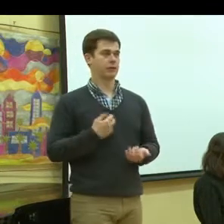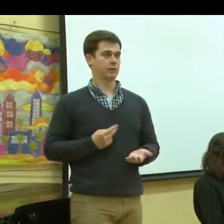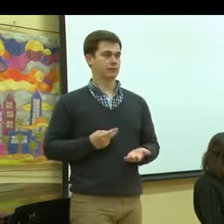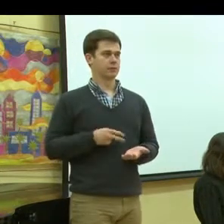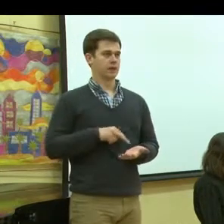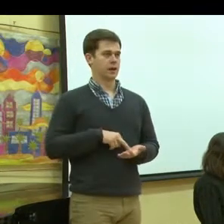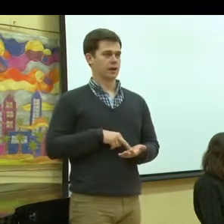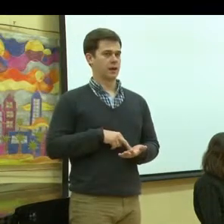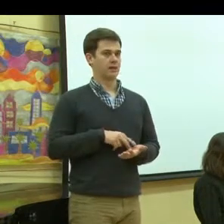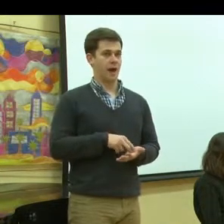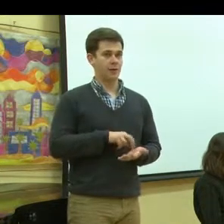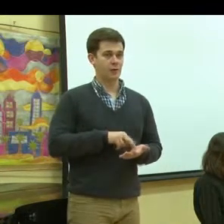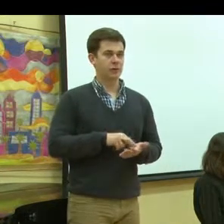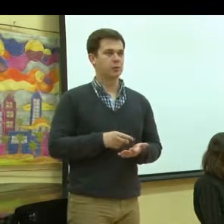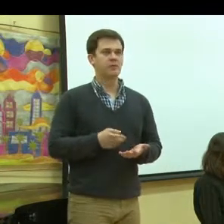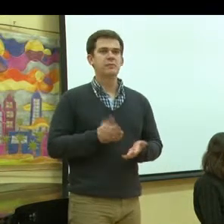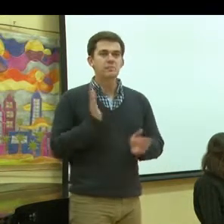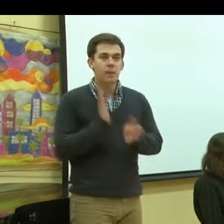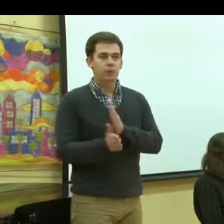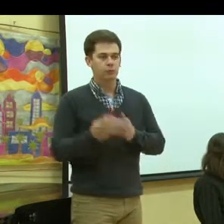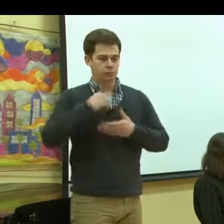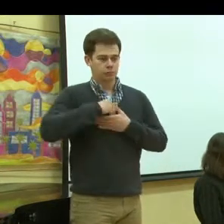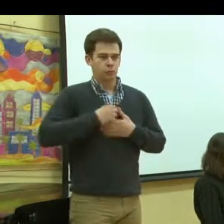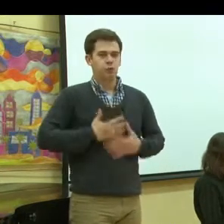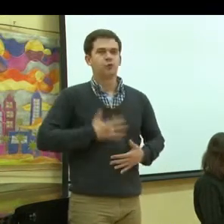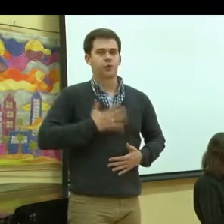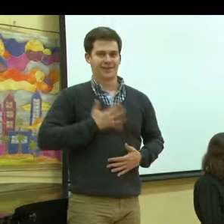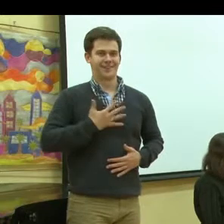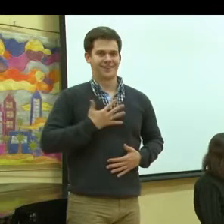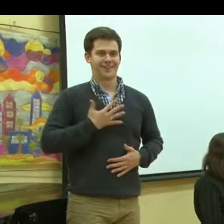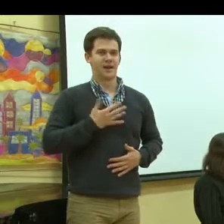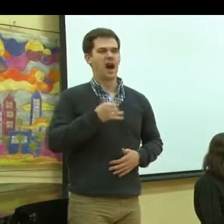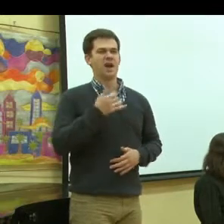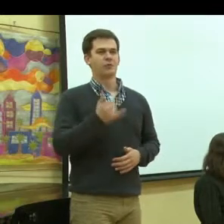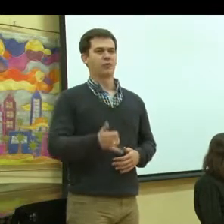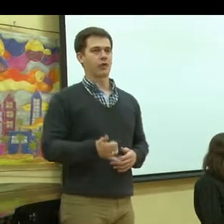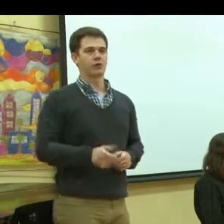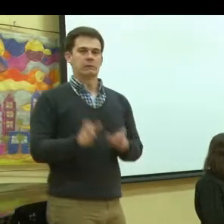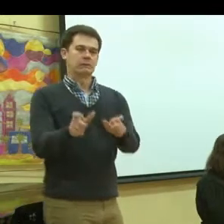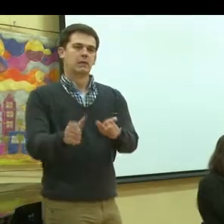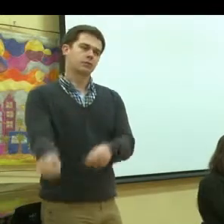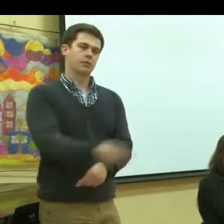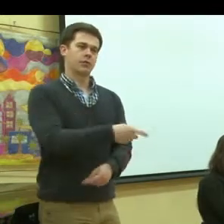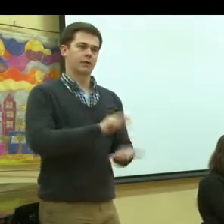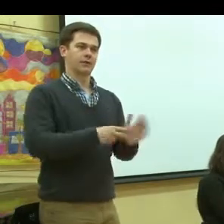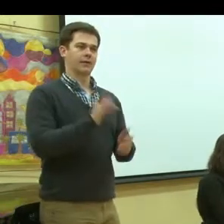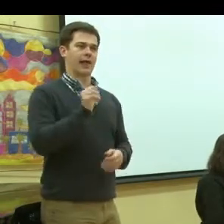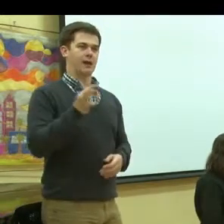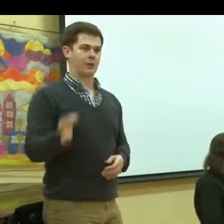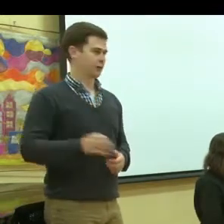właśnie taki moment, w którym powinniśmy je tańczyć. Czujemy, to jest właśnie ten moment gotowości do tego, żeby je tańczyć. Por eso lo puede bailar.